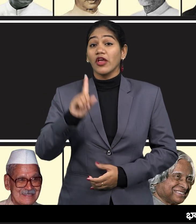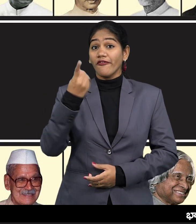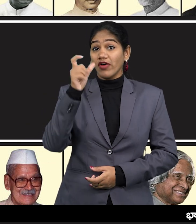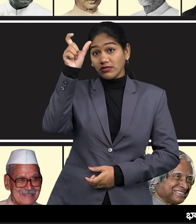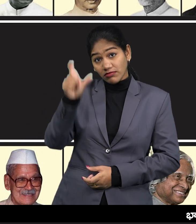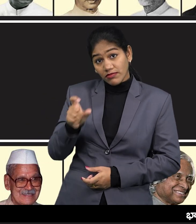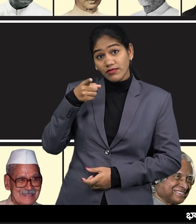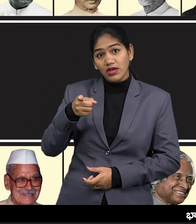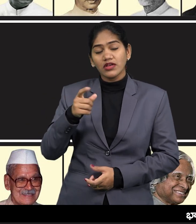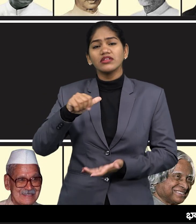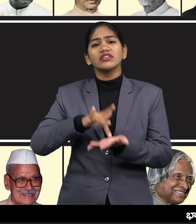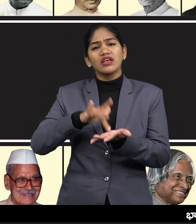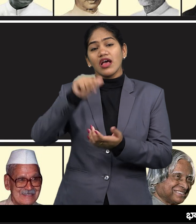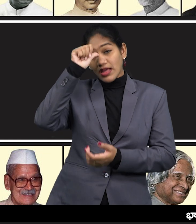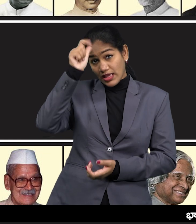భారతదేశ ప్రథమ పౌరుడిగా